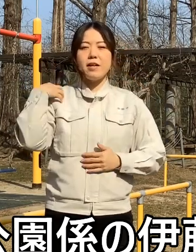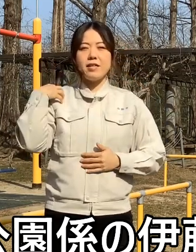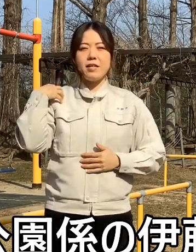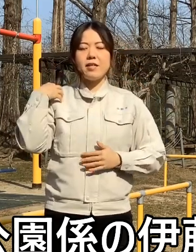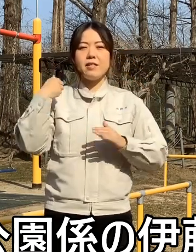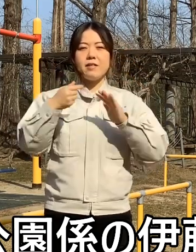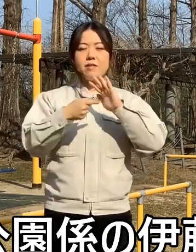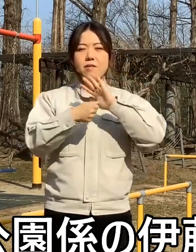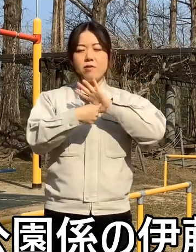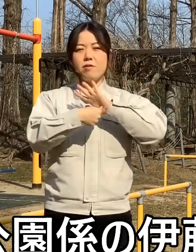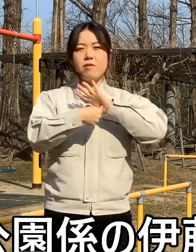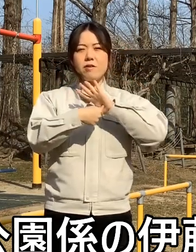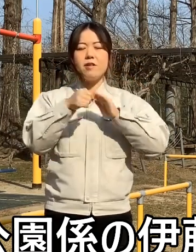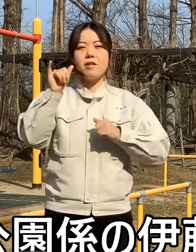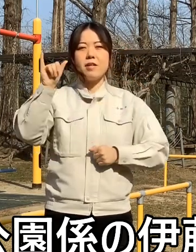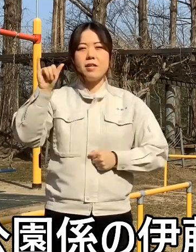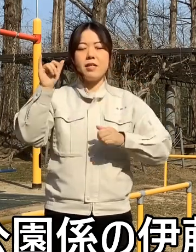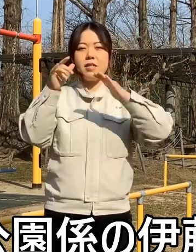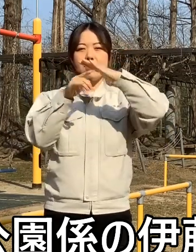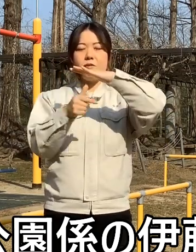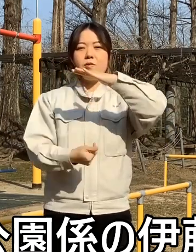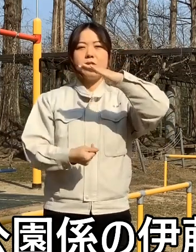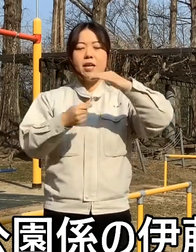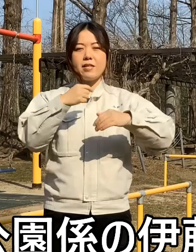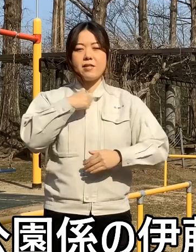係の伊藤です。